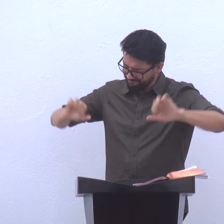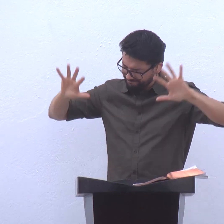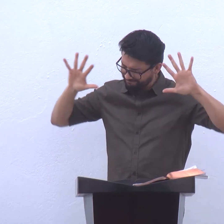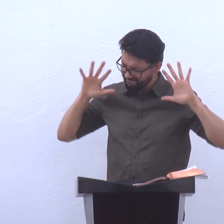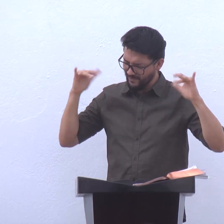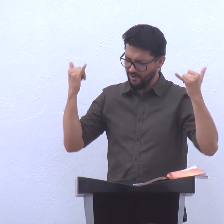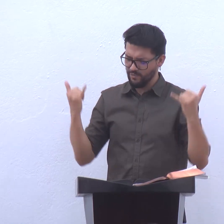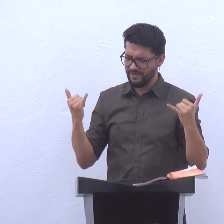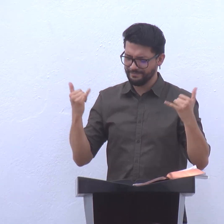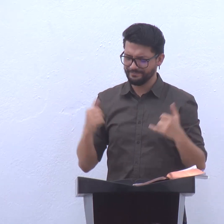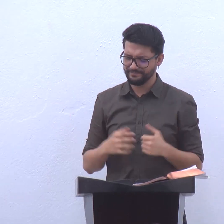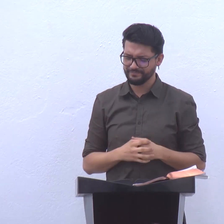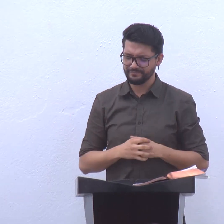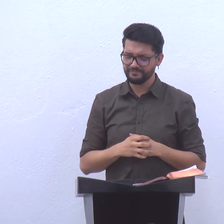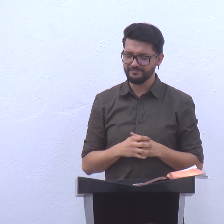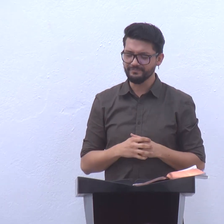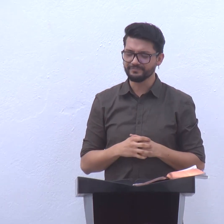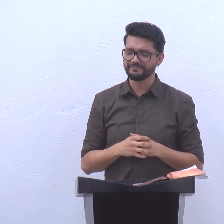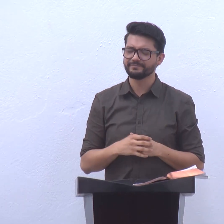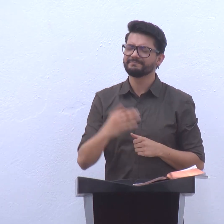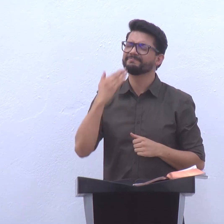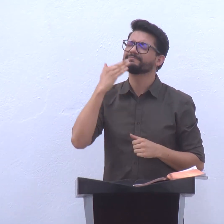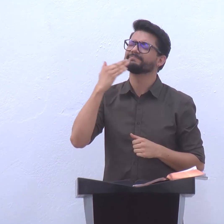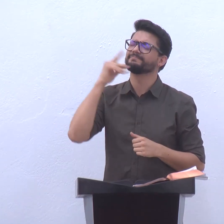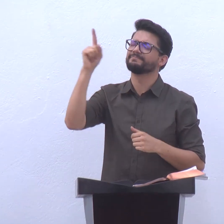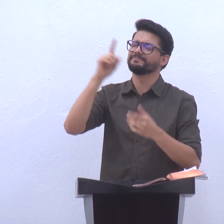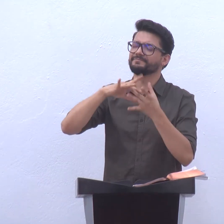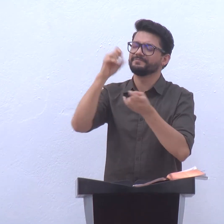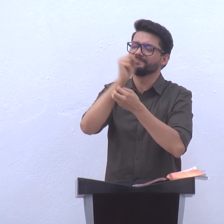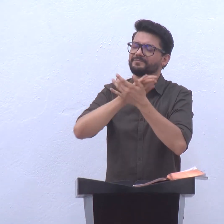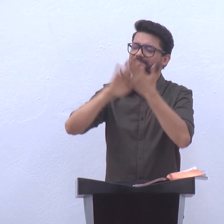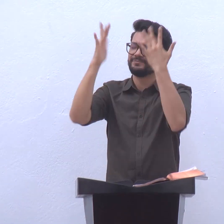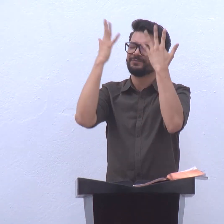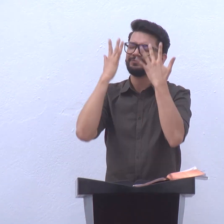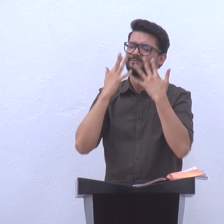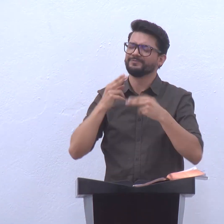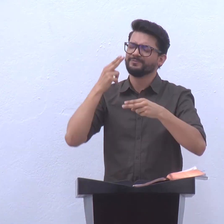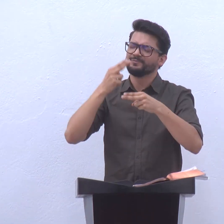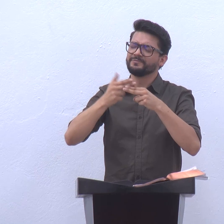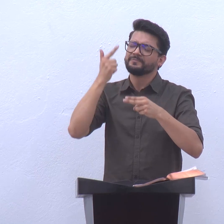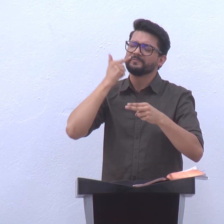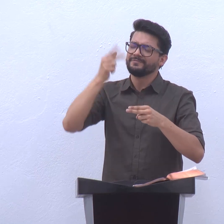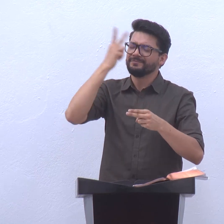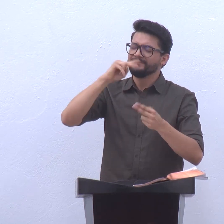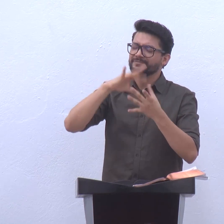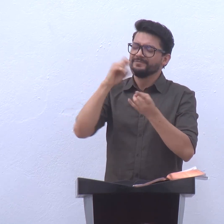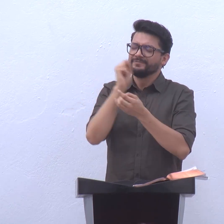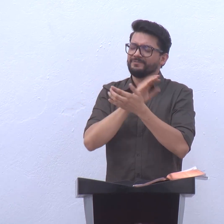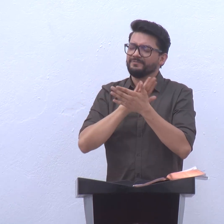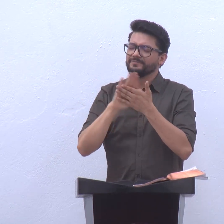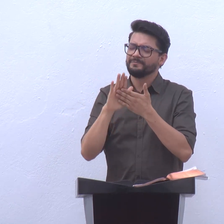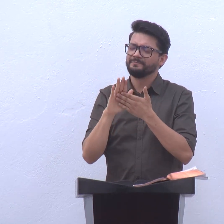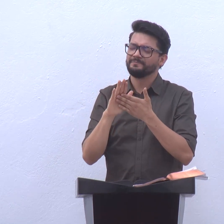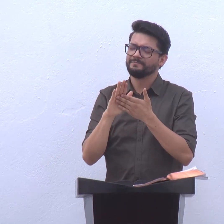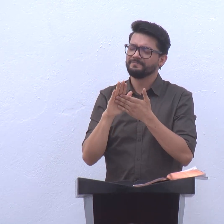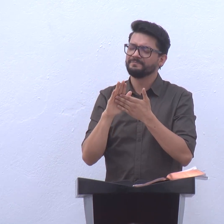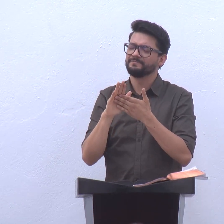Señor, llénanos. Nos disponemos para ti, Jesús. Gracias, Espíritu Santo. Gracias en el nombre del Padre,